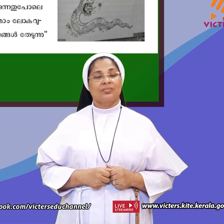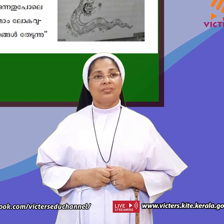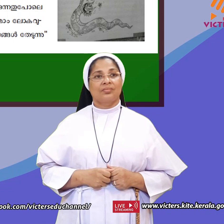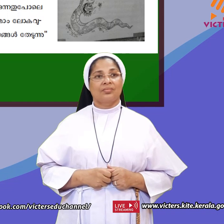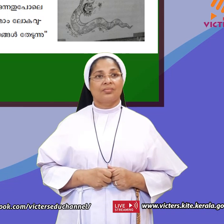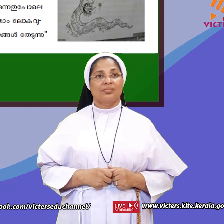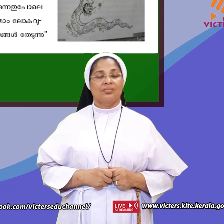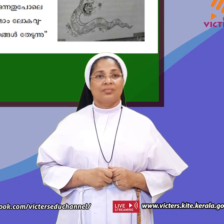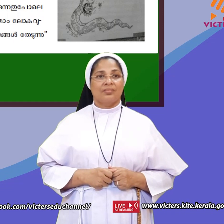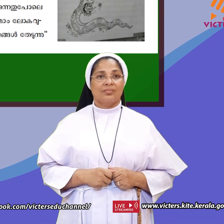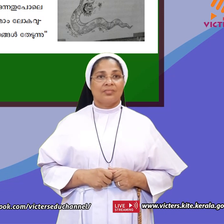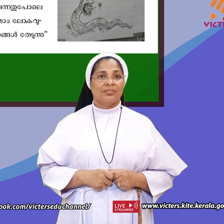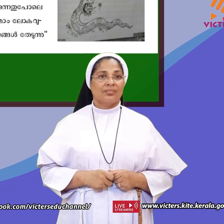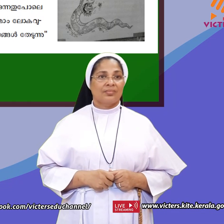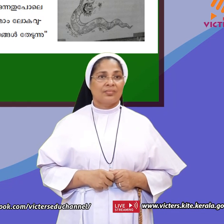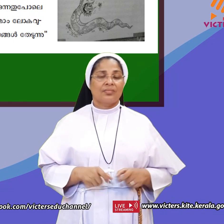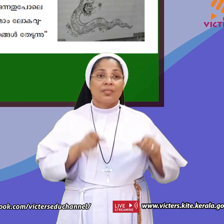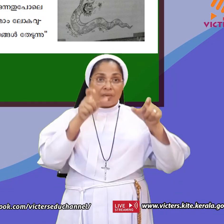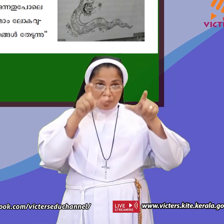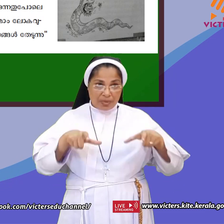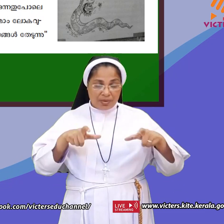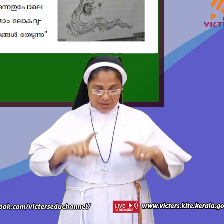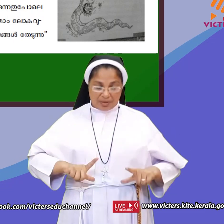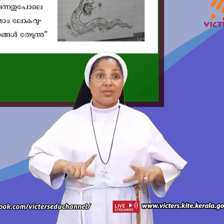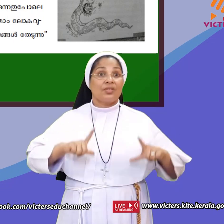മനുഷ്യ ജീവിതത്തെക്കുറിച്ചുള്ള ഒരു കാഴ്ചപ്പാടാണ് നാം ഇവിടെ കാണുന്നത്.